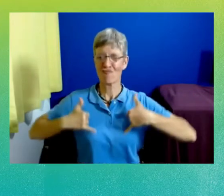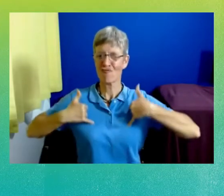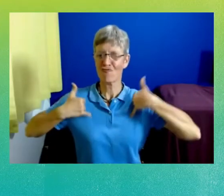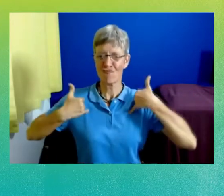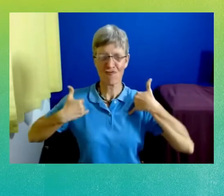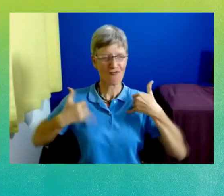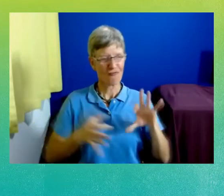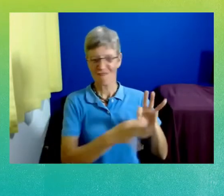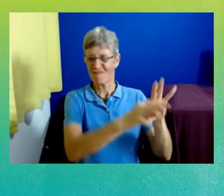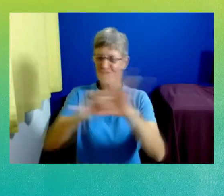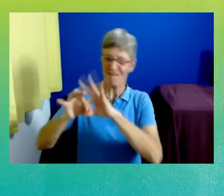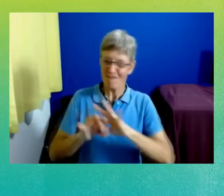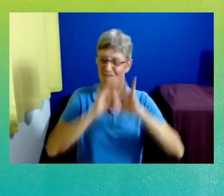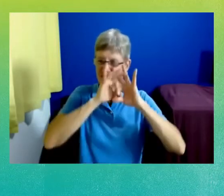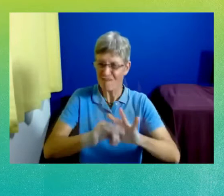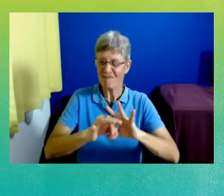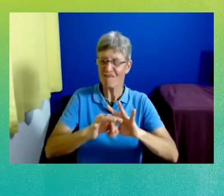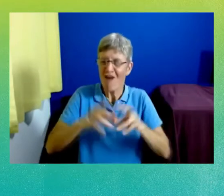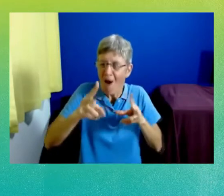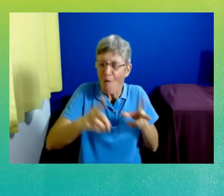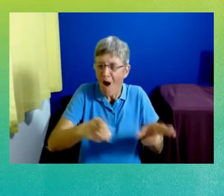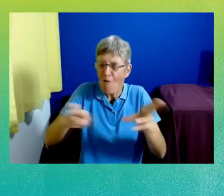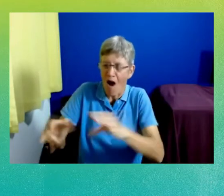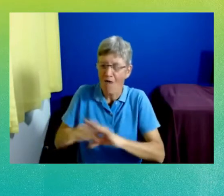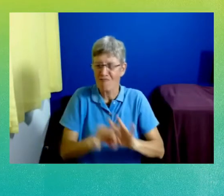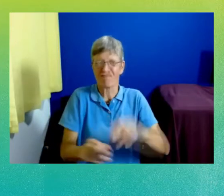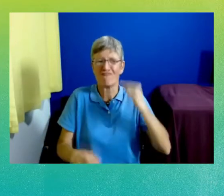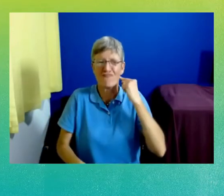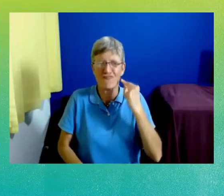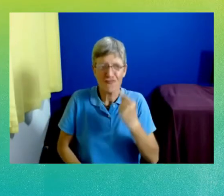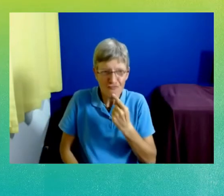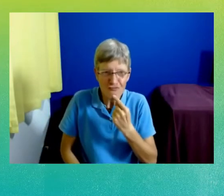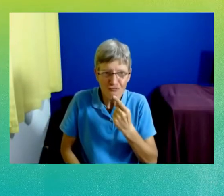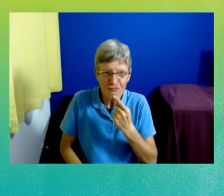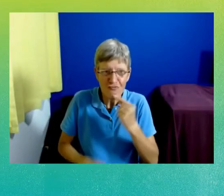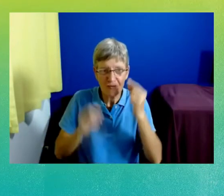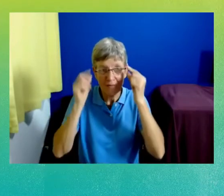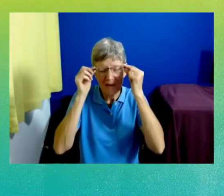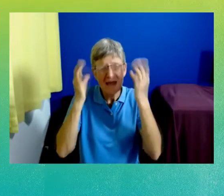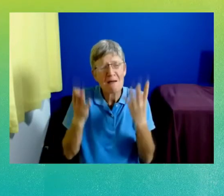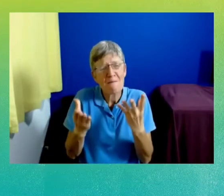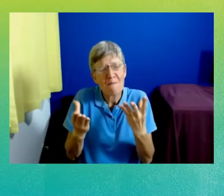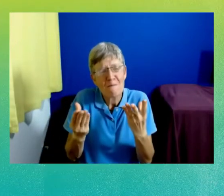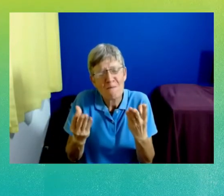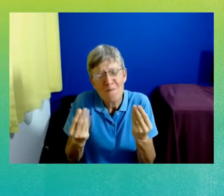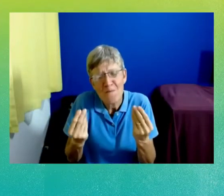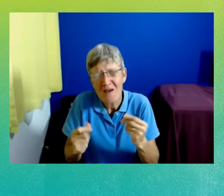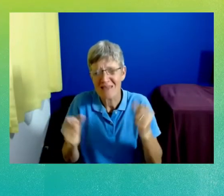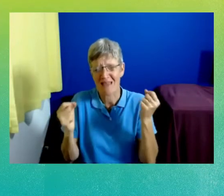humor, as piadas, né, a satisfação ali